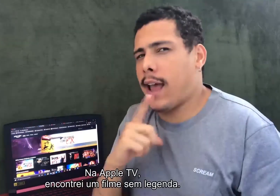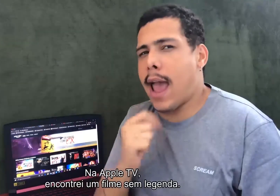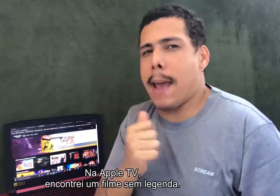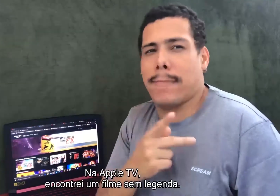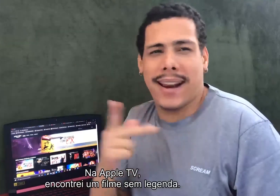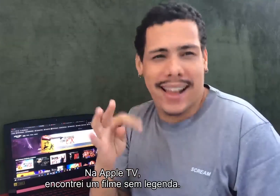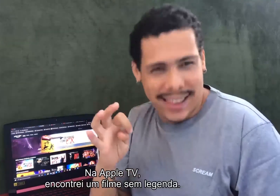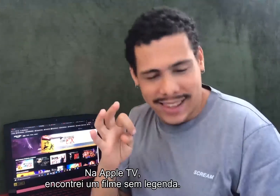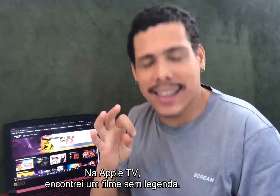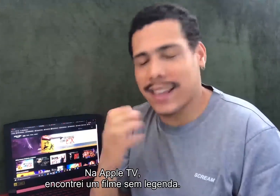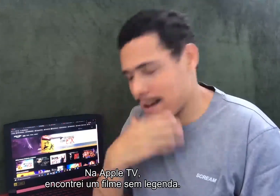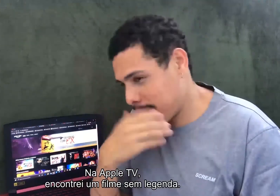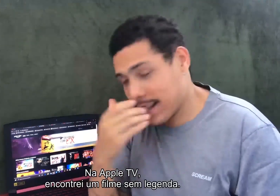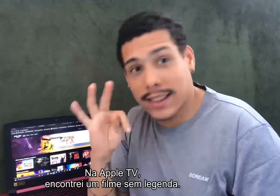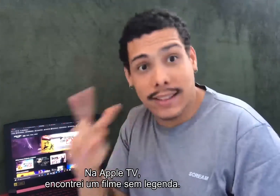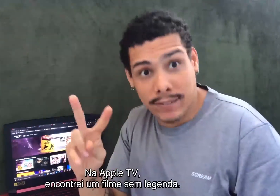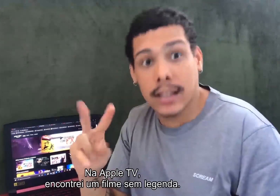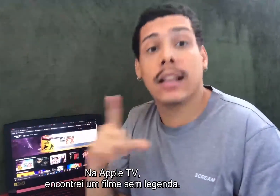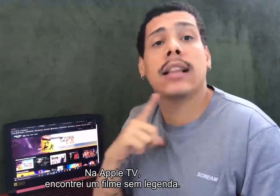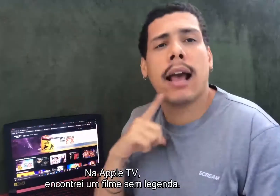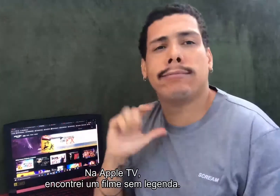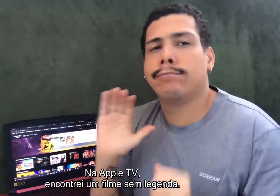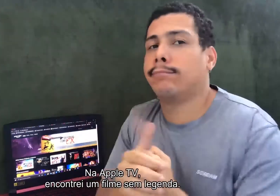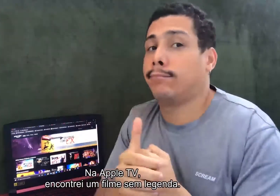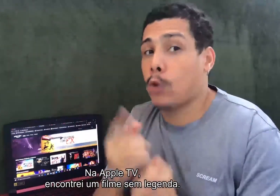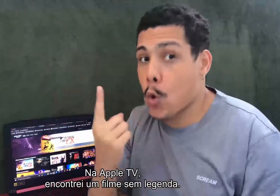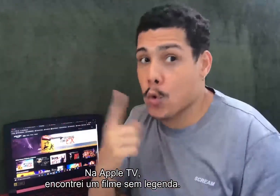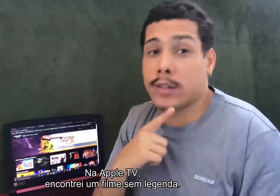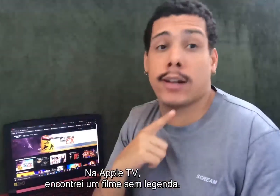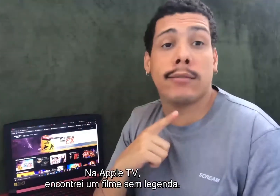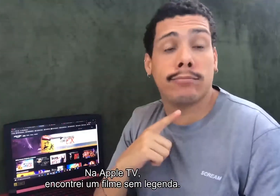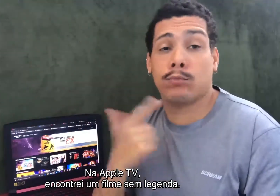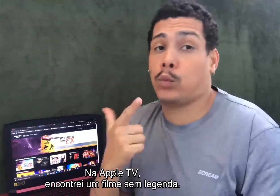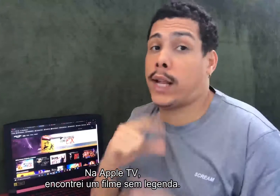Na Apple TV, encontrei um filme sem legenda.